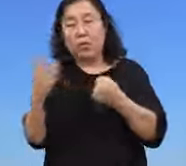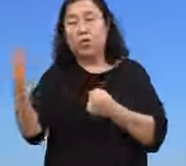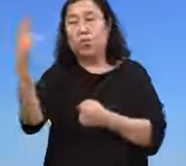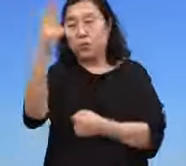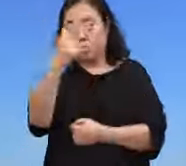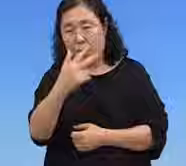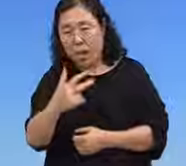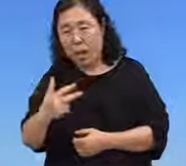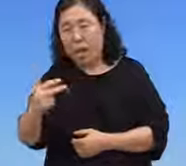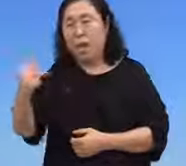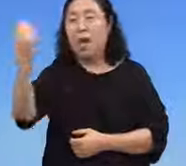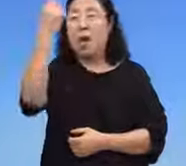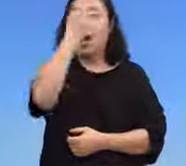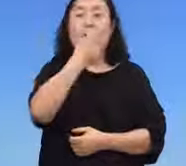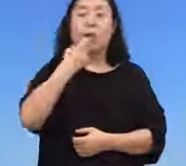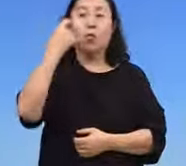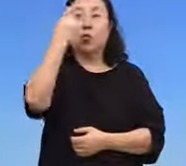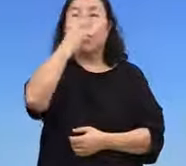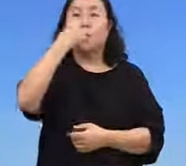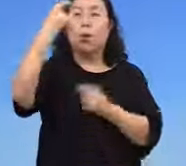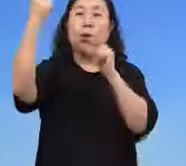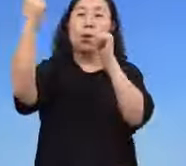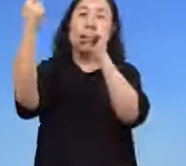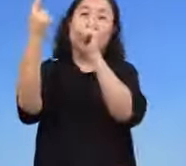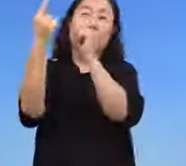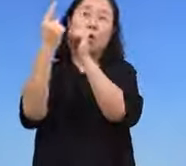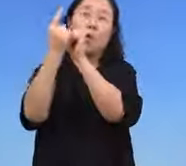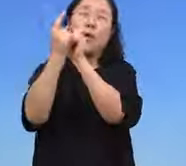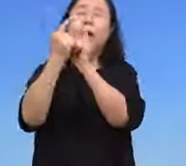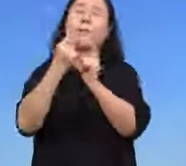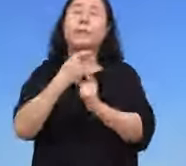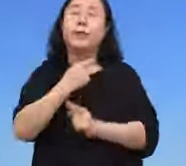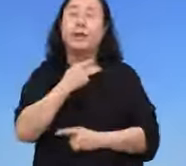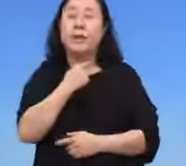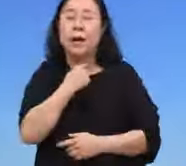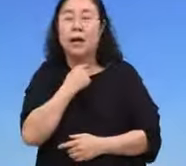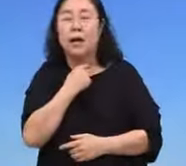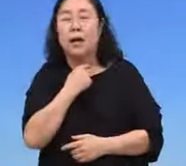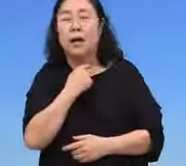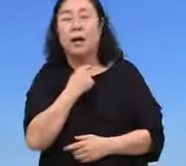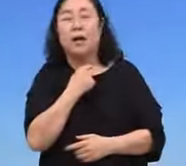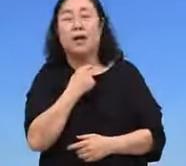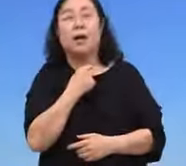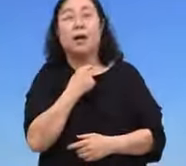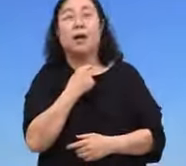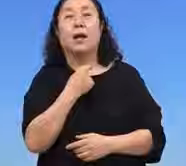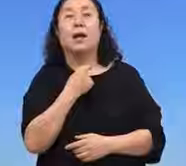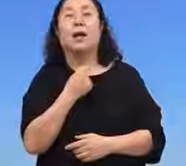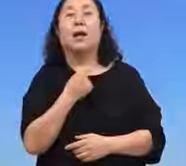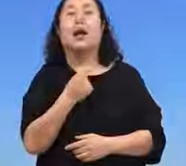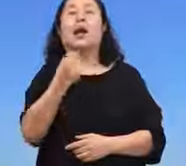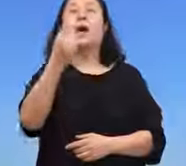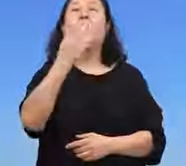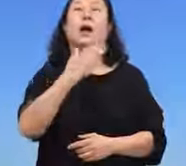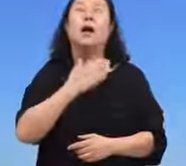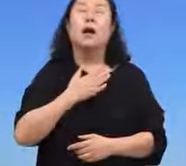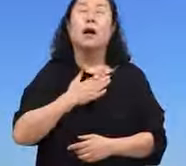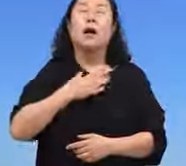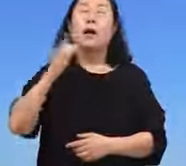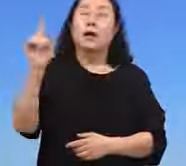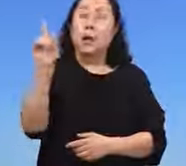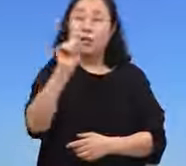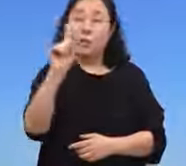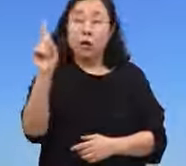주의 얼굴 보기 원합니다. 우리 처음부터 다시 한 번 더 우리의 신앙을 이렇게 고백합니다. 나